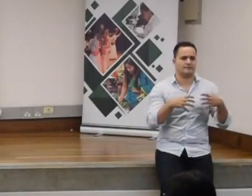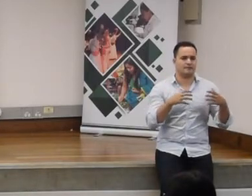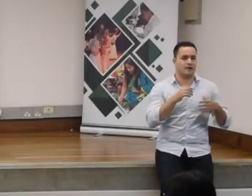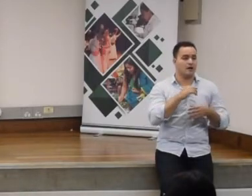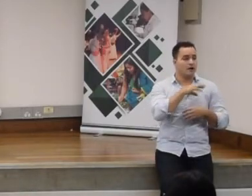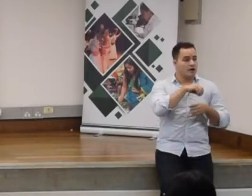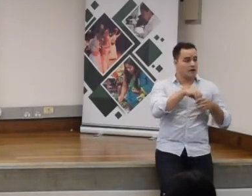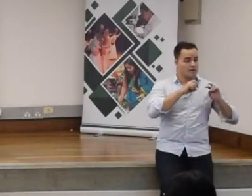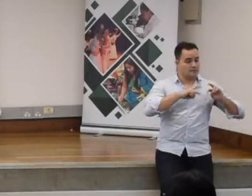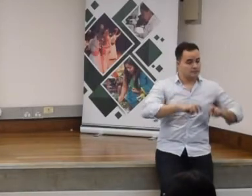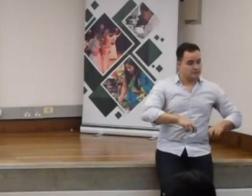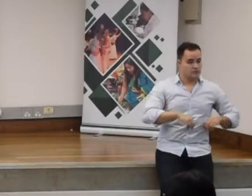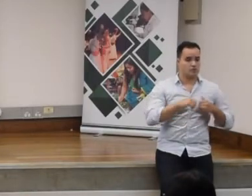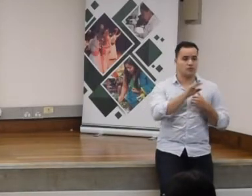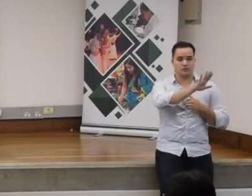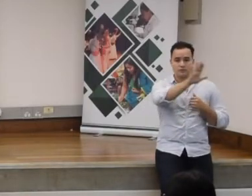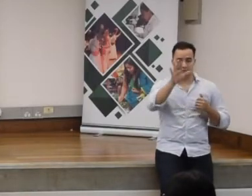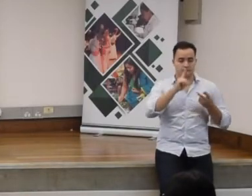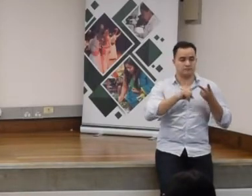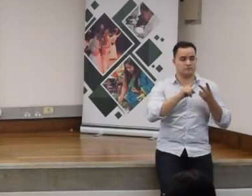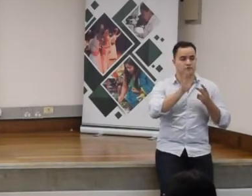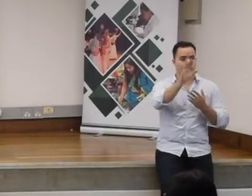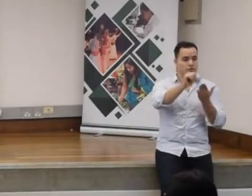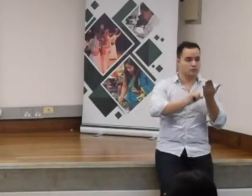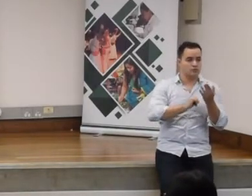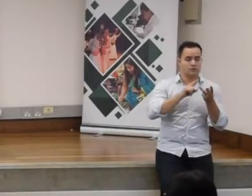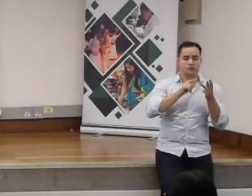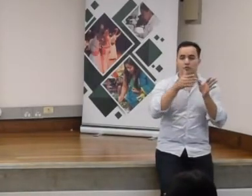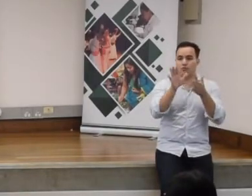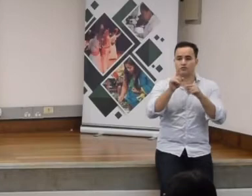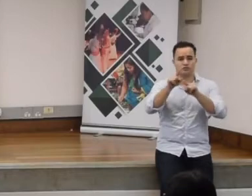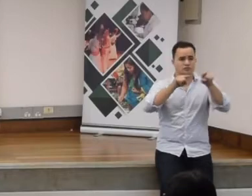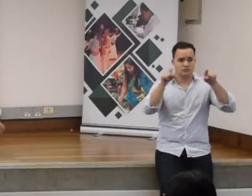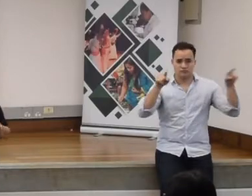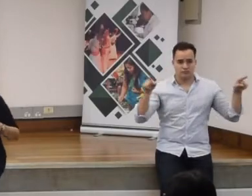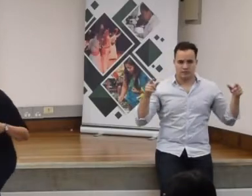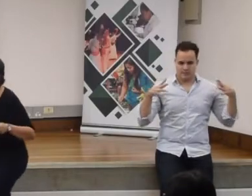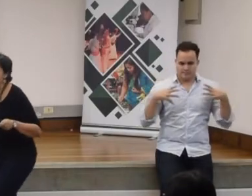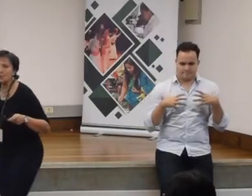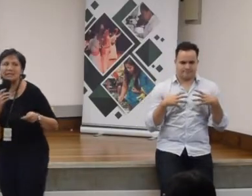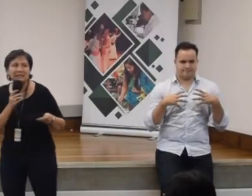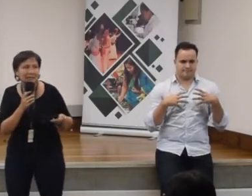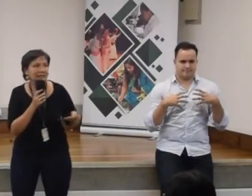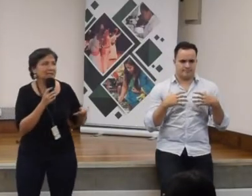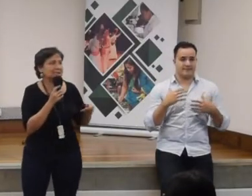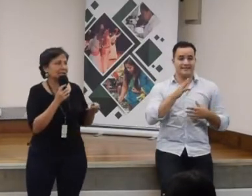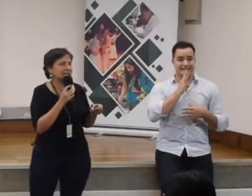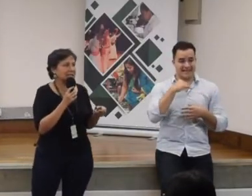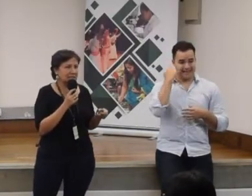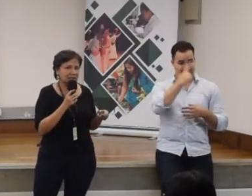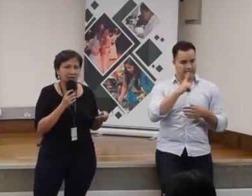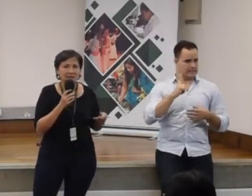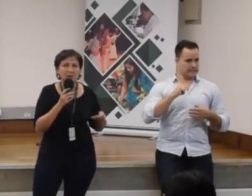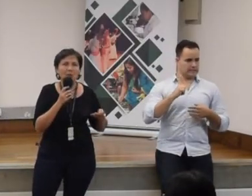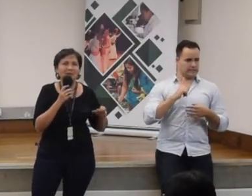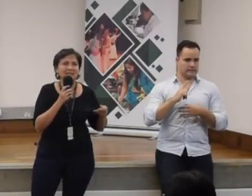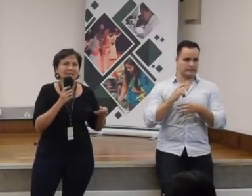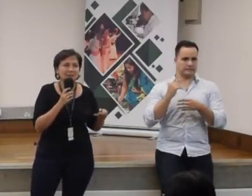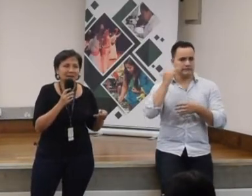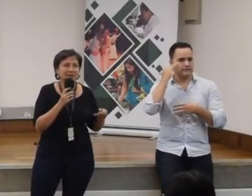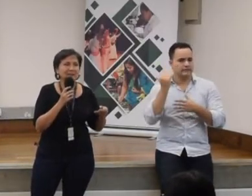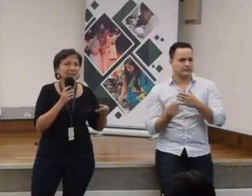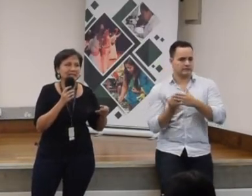de investigación, en su programa o en su curso. Entonces lo que ustedes ven ahí son líderes de iniciativas